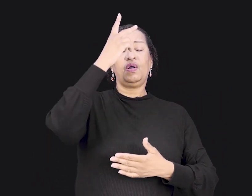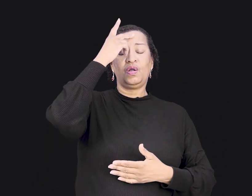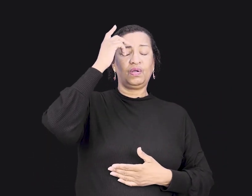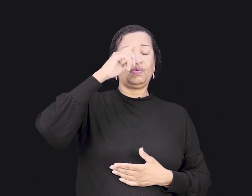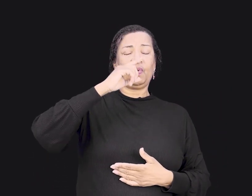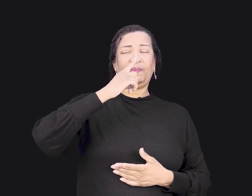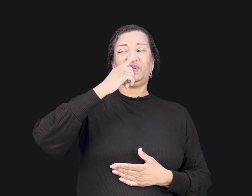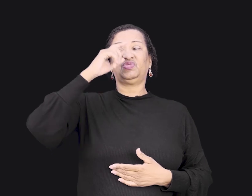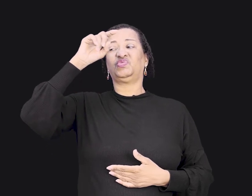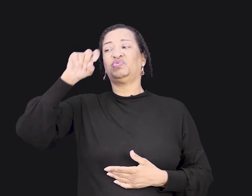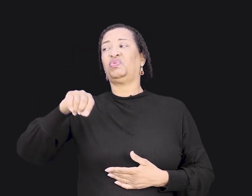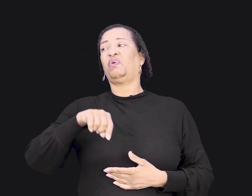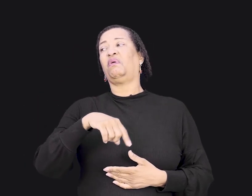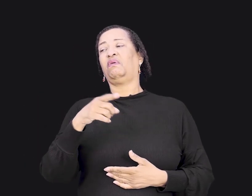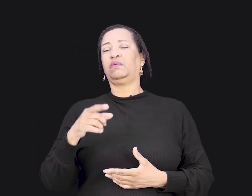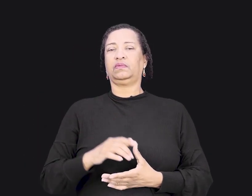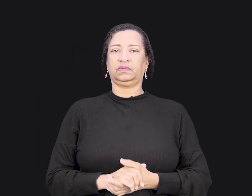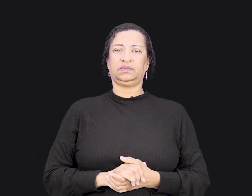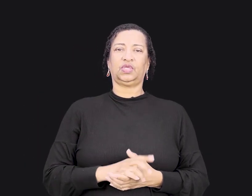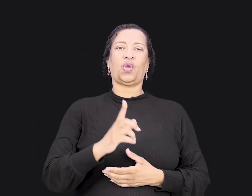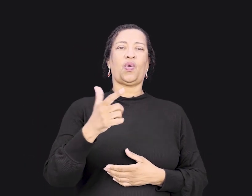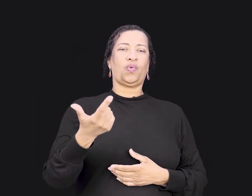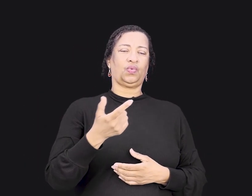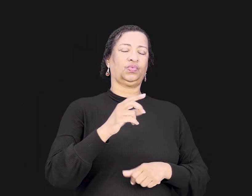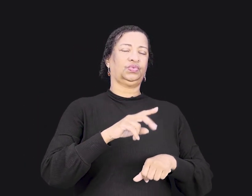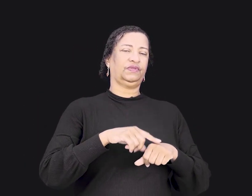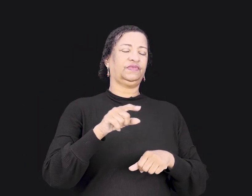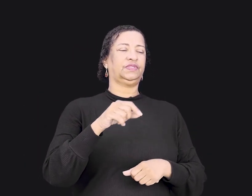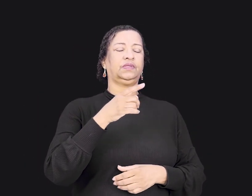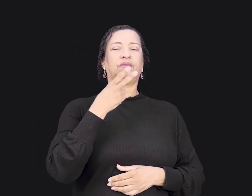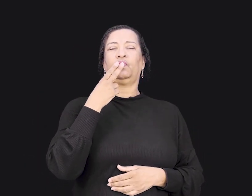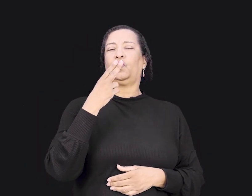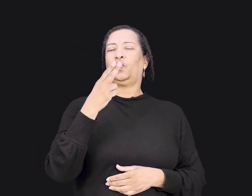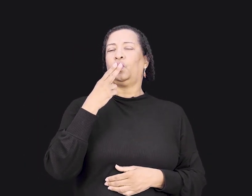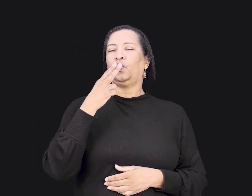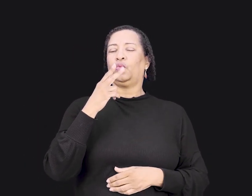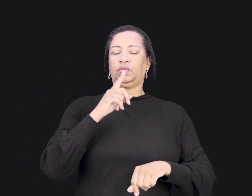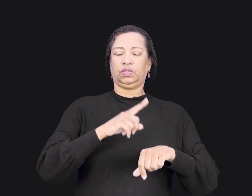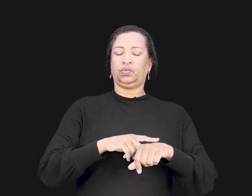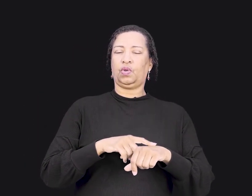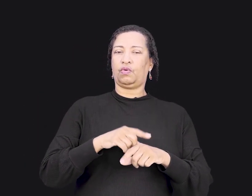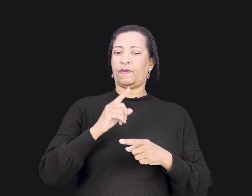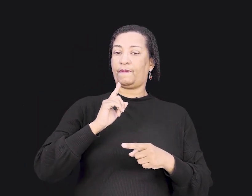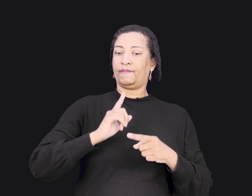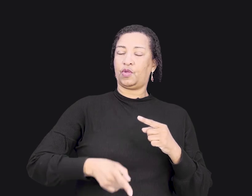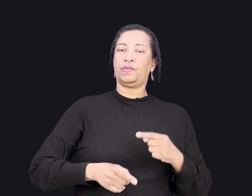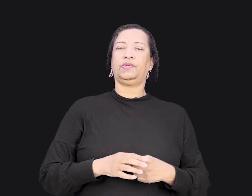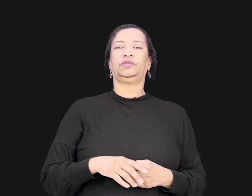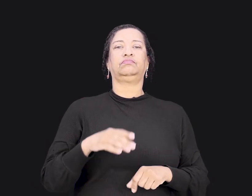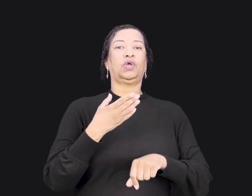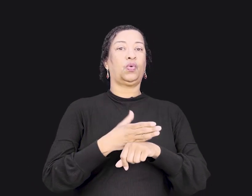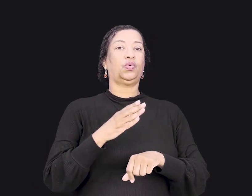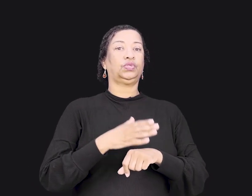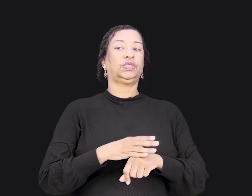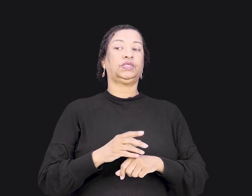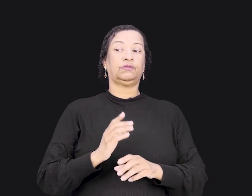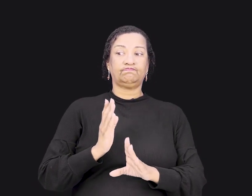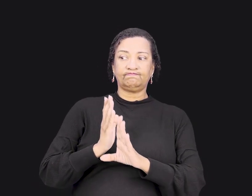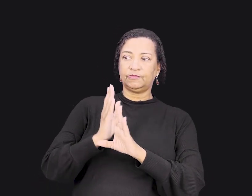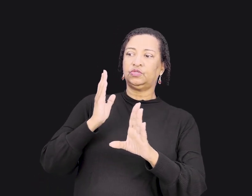jogue fora. Outra vez ele estava fumando num horário proibido. O treinador o pegou e disse que ele deveria